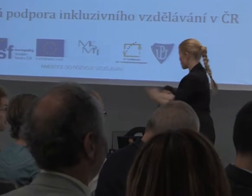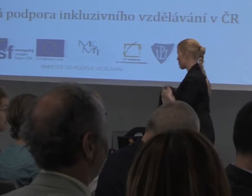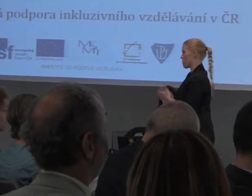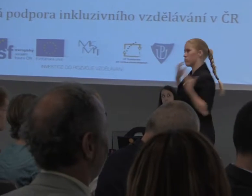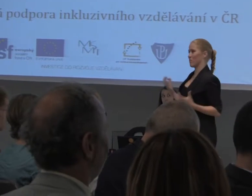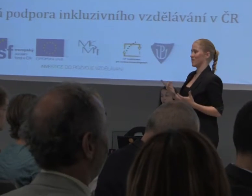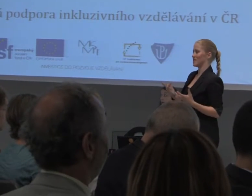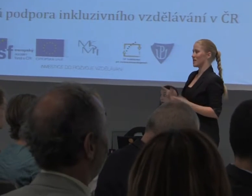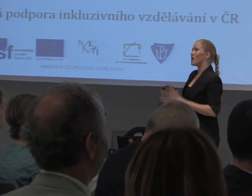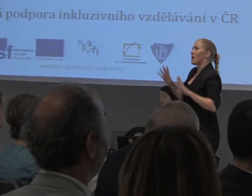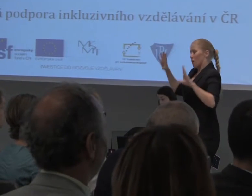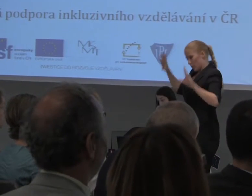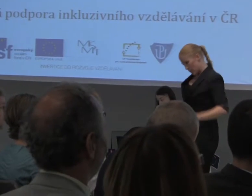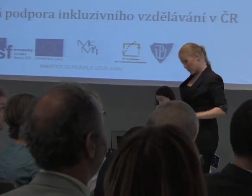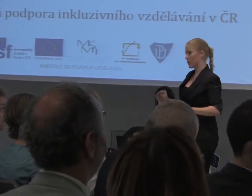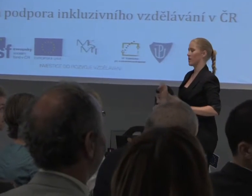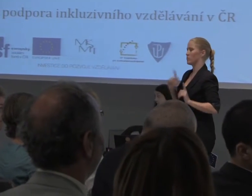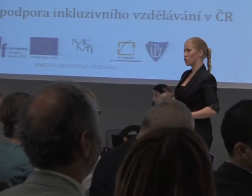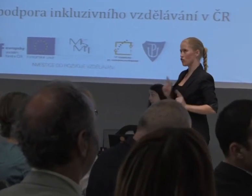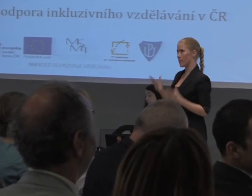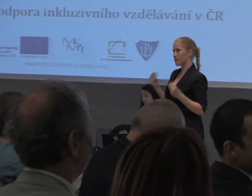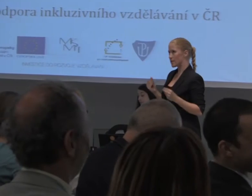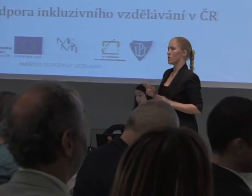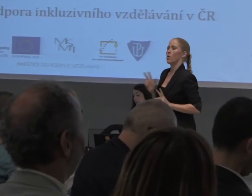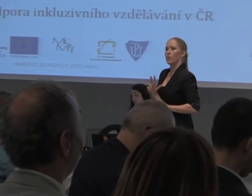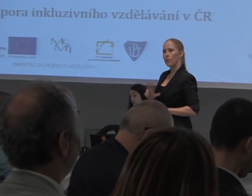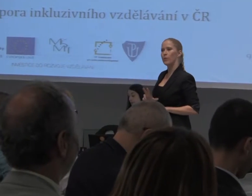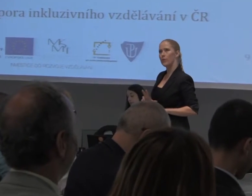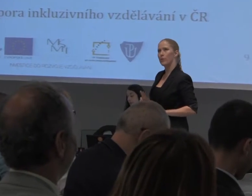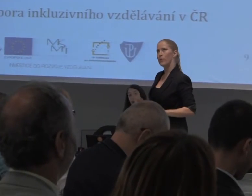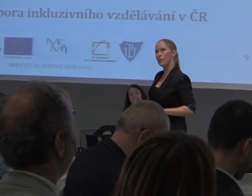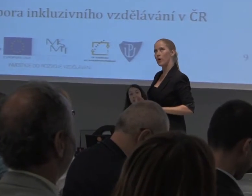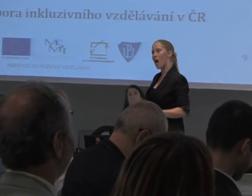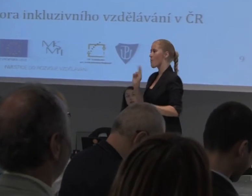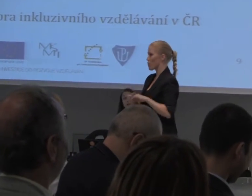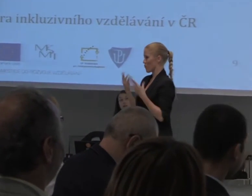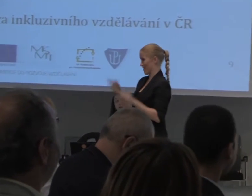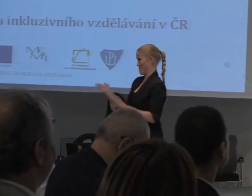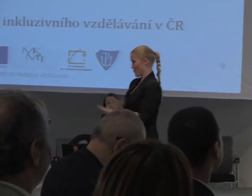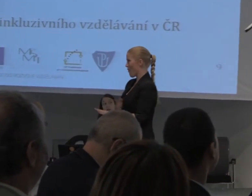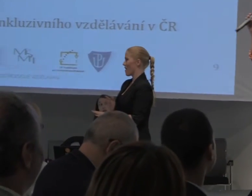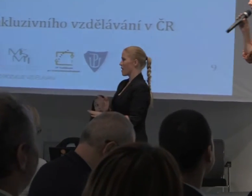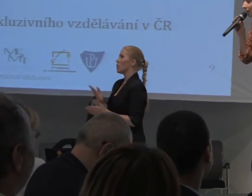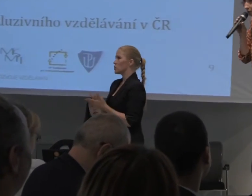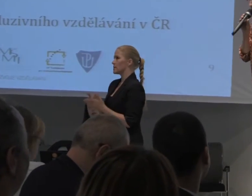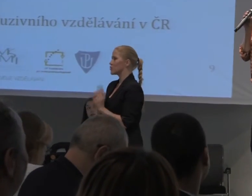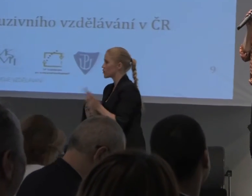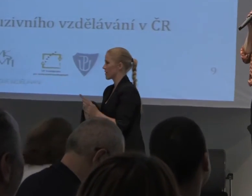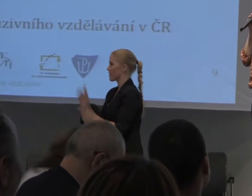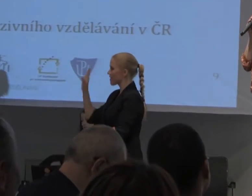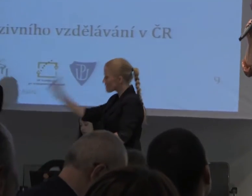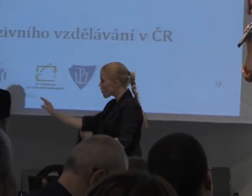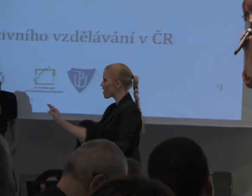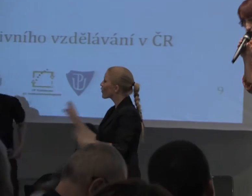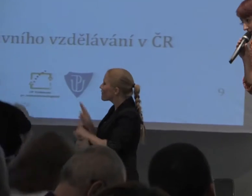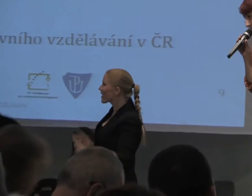špatně. Po 10 minutách paniky jsem teprve začala řešit, co budu dělat. No a za dalších 5 minut